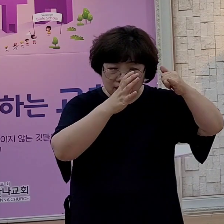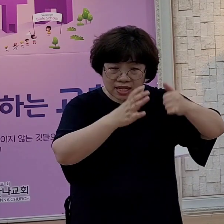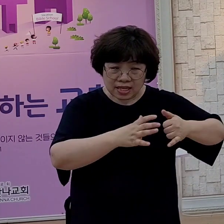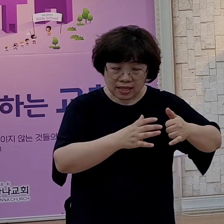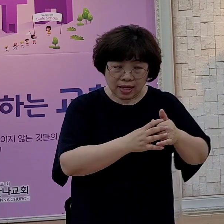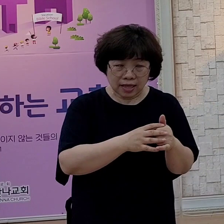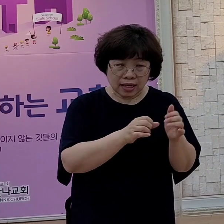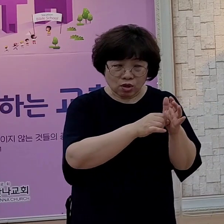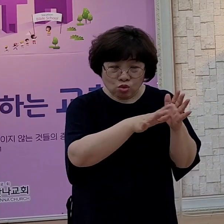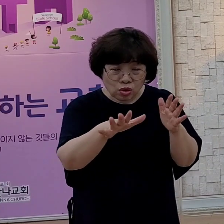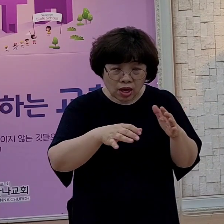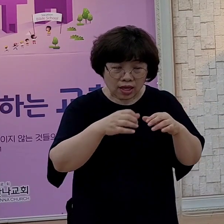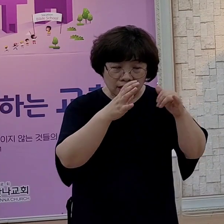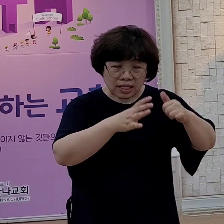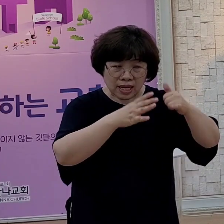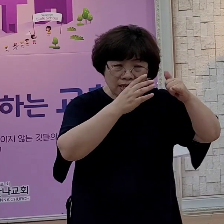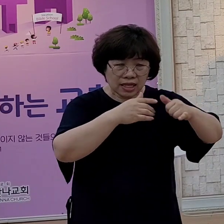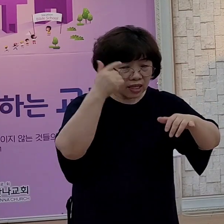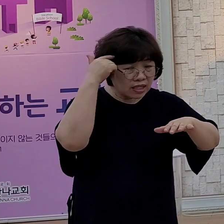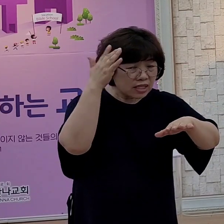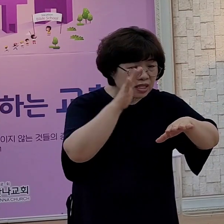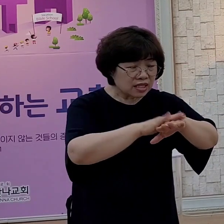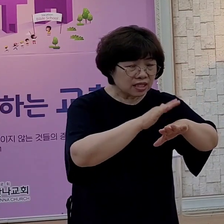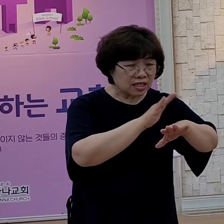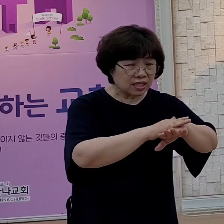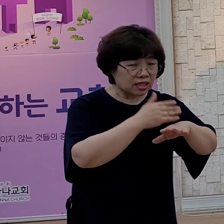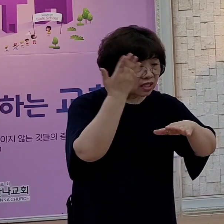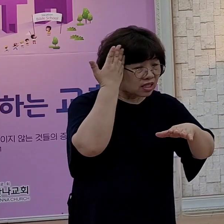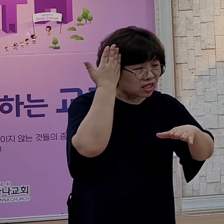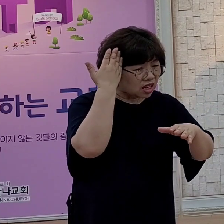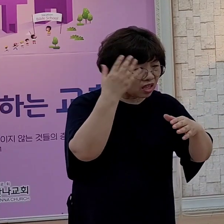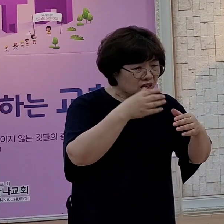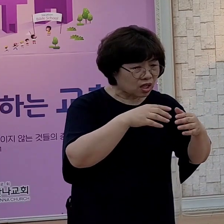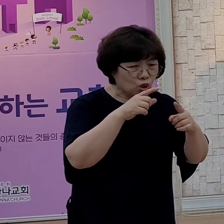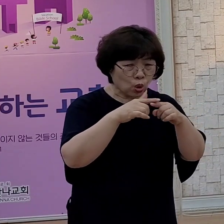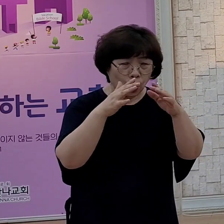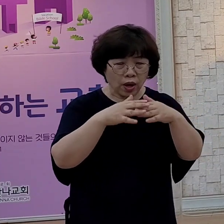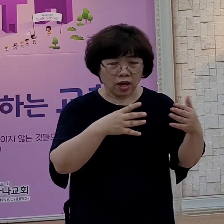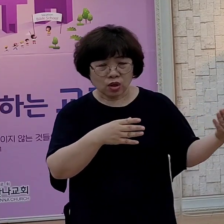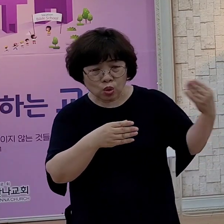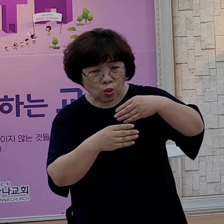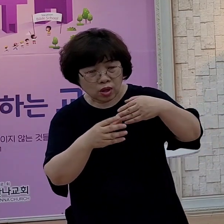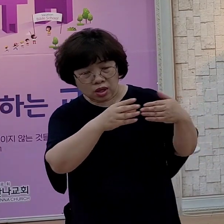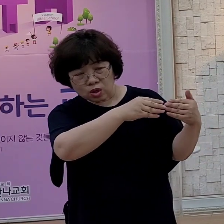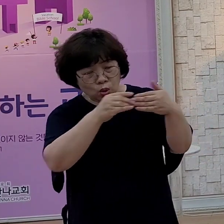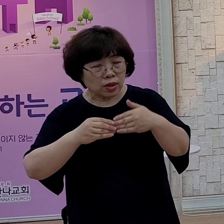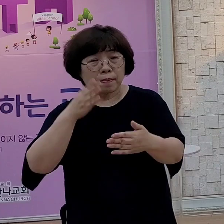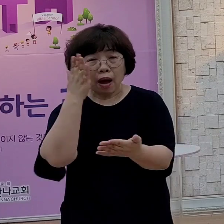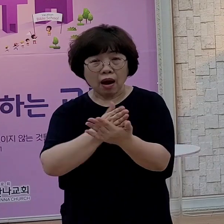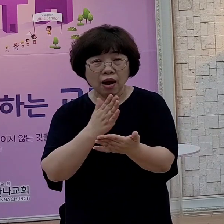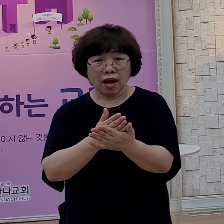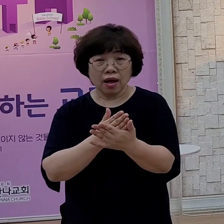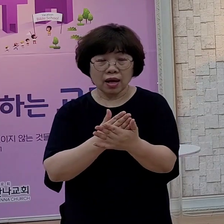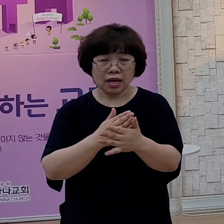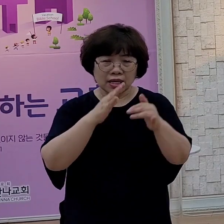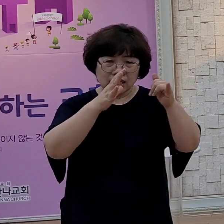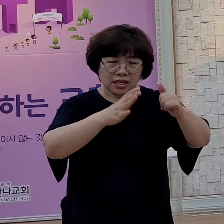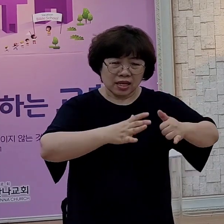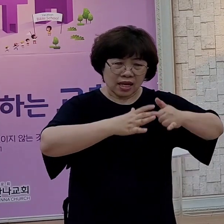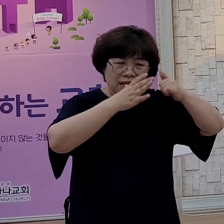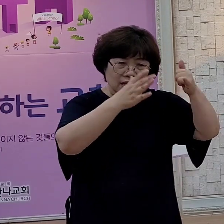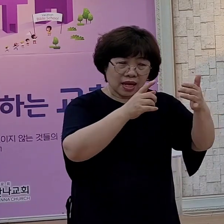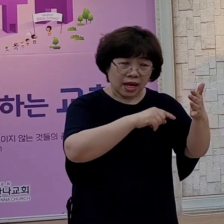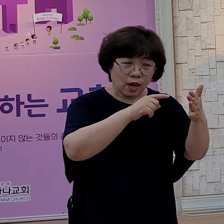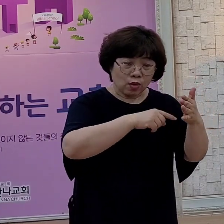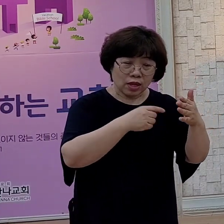유행을 이 교회 안에 끌고 들어와서는 안 된다. 세상이 뭐라고 말을 해도, 세상 지식이 뭐라고 말을